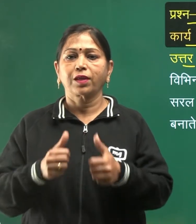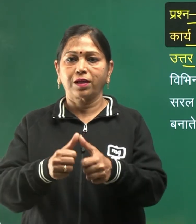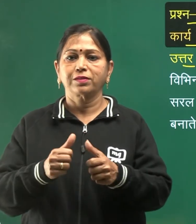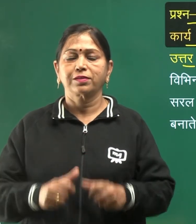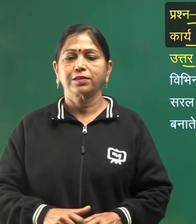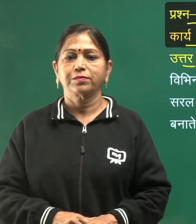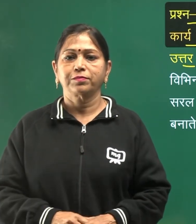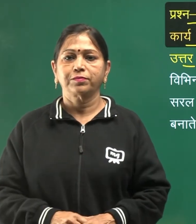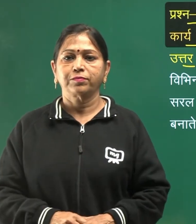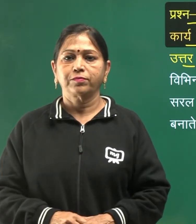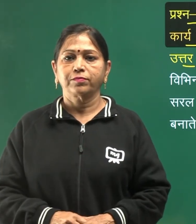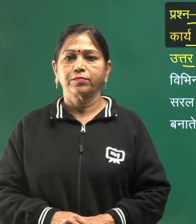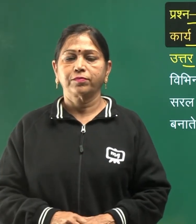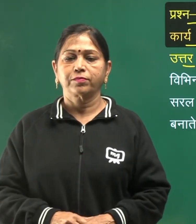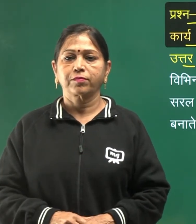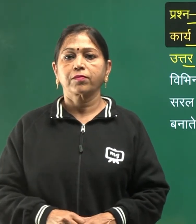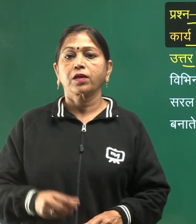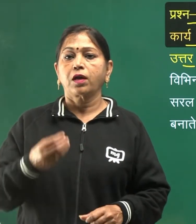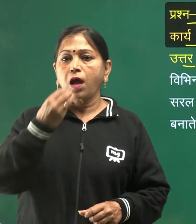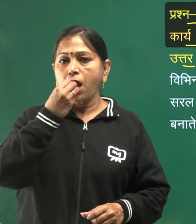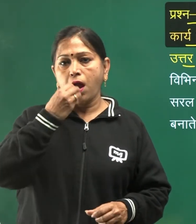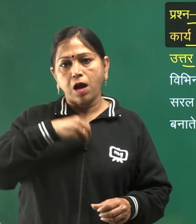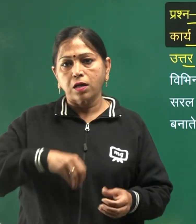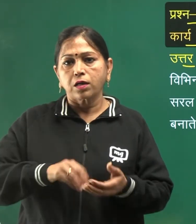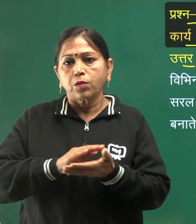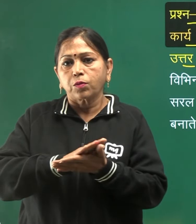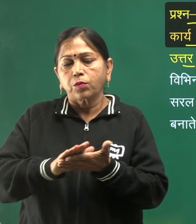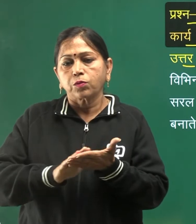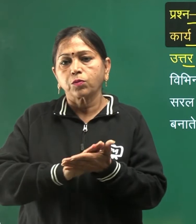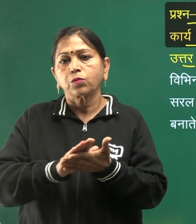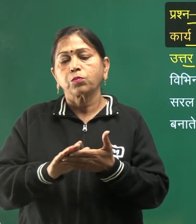उत्तर, पाचक एंजाइम